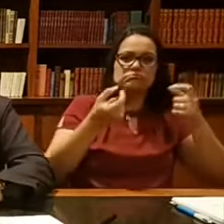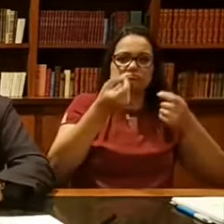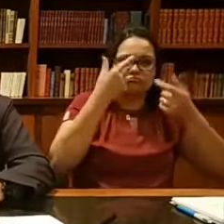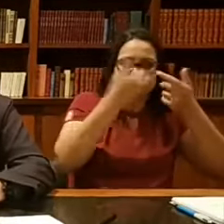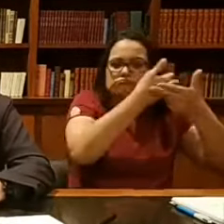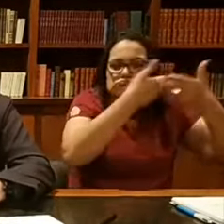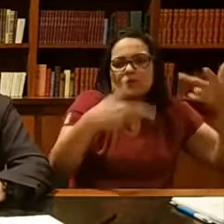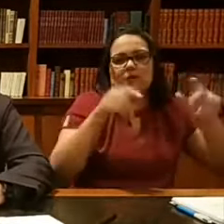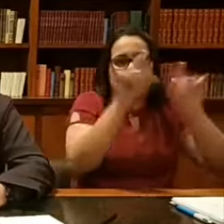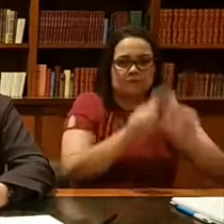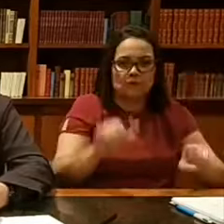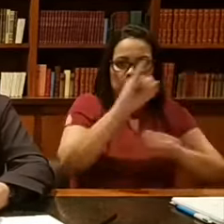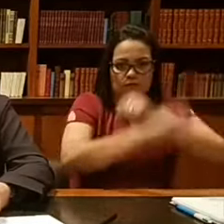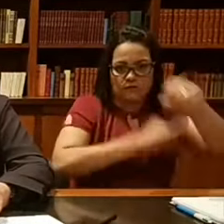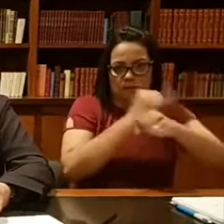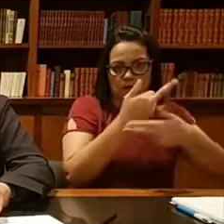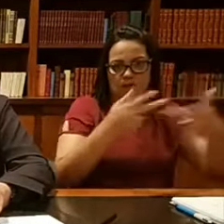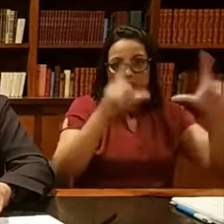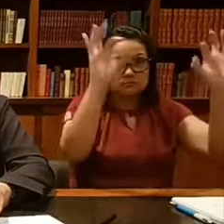outros.